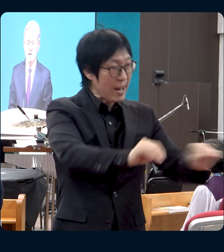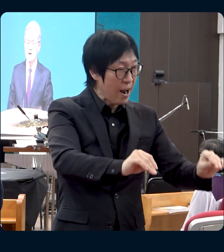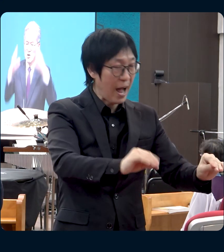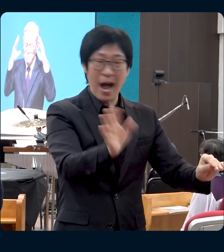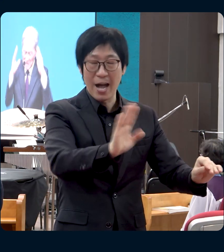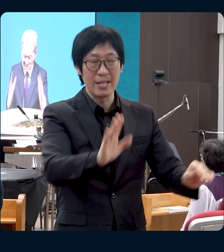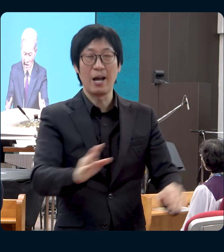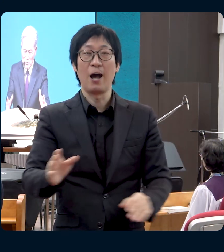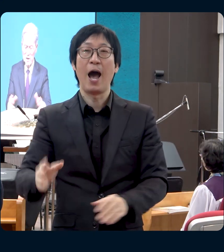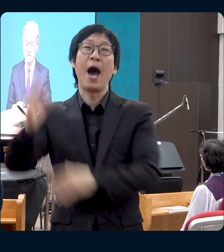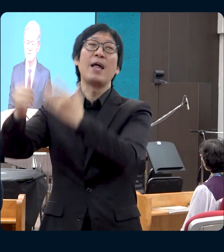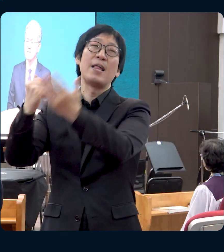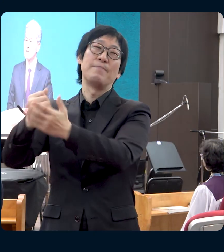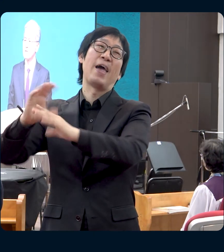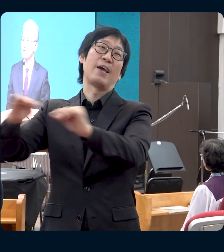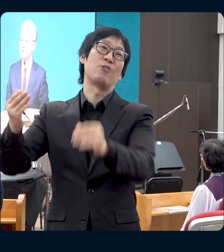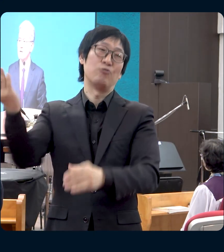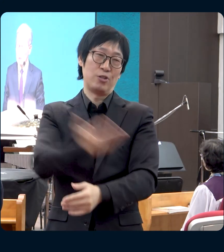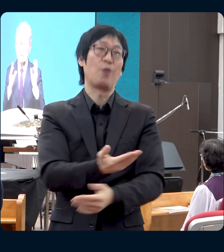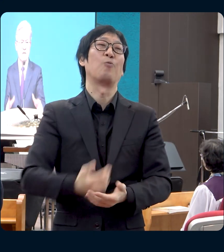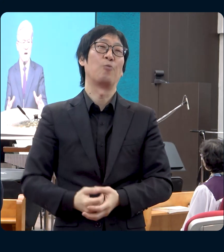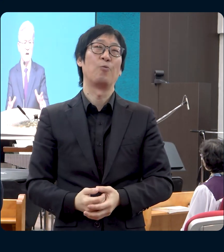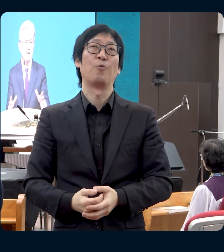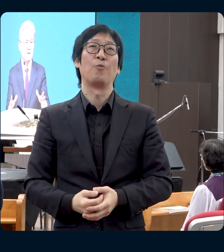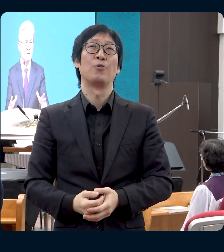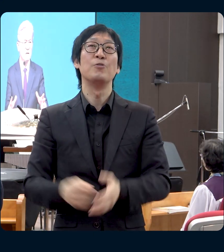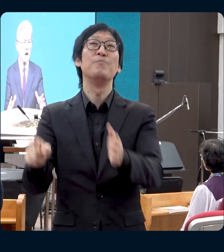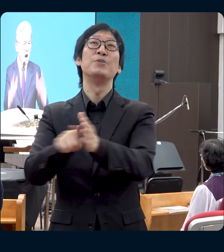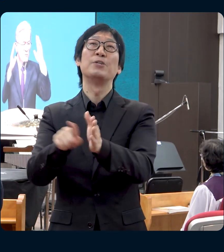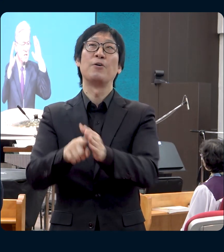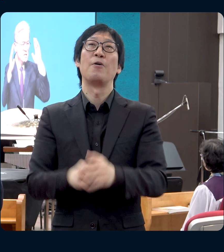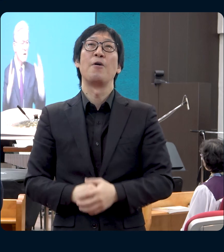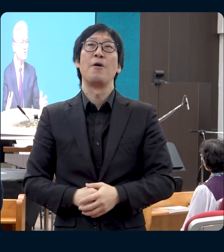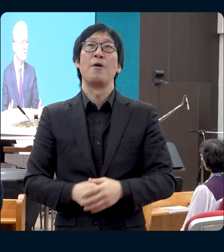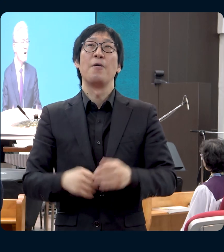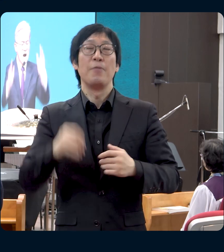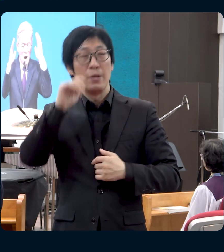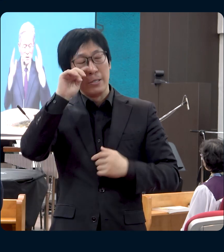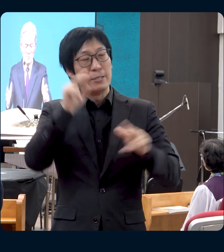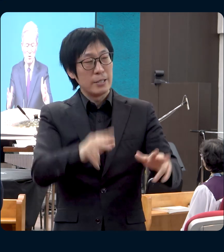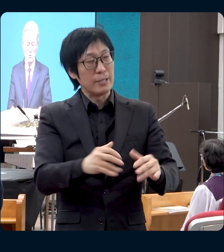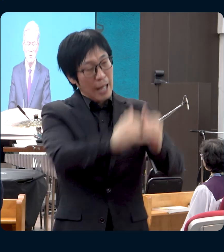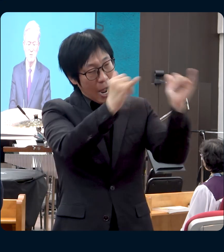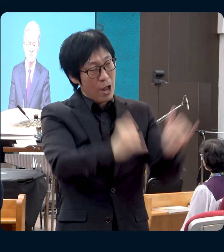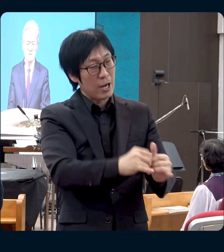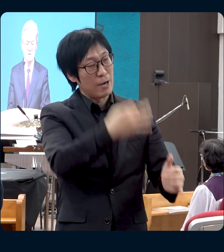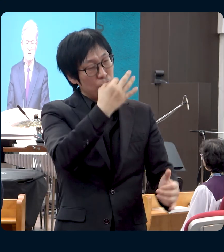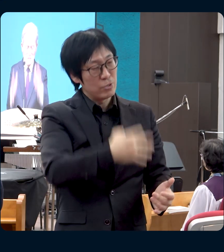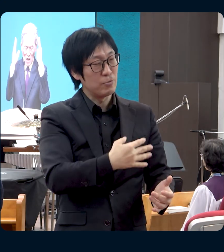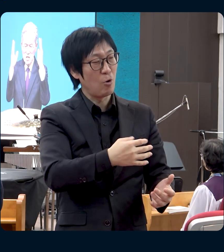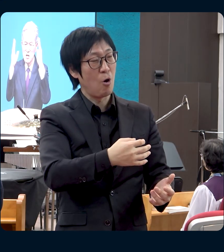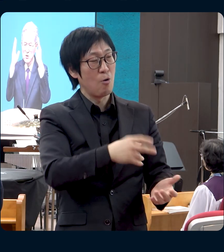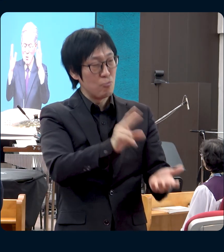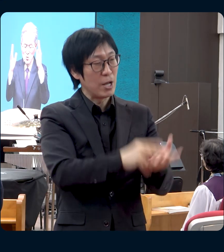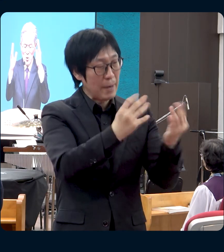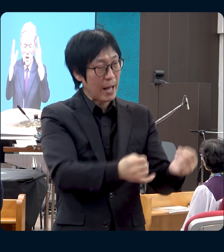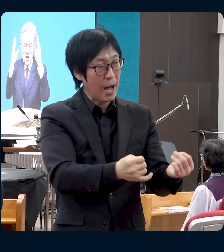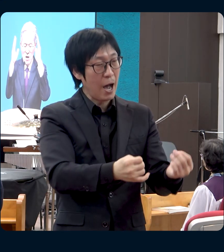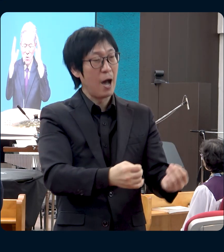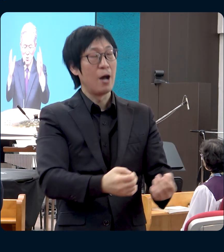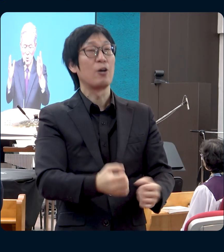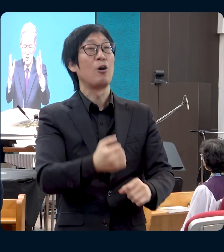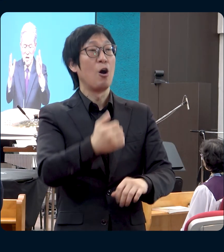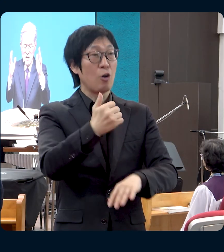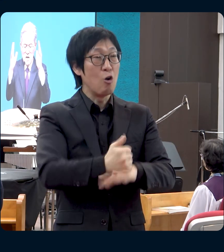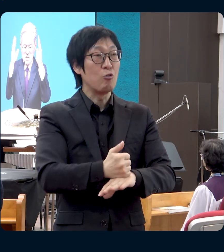그러니까 그걸 믿기 때문에, 그러니까 아무리 실망스럽고 아무리 힘들어도 끝까지